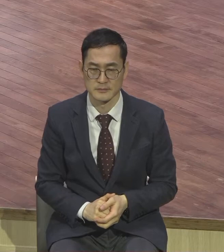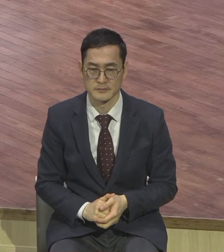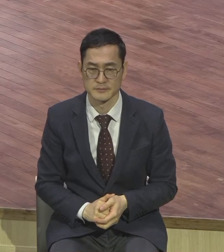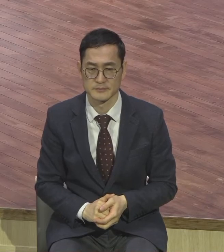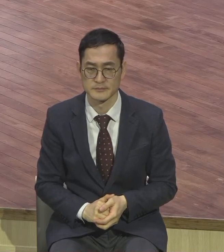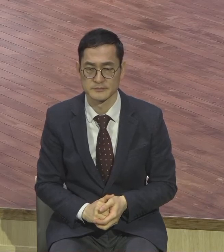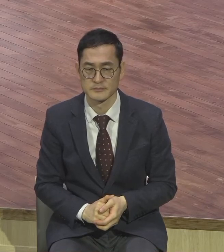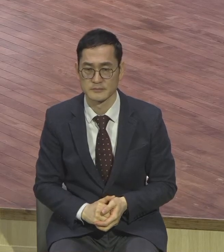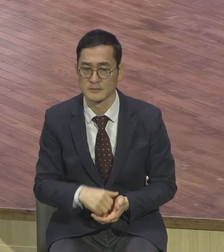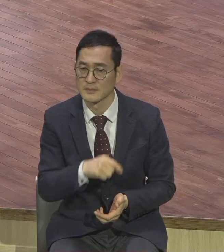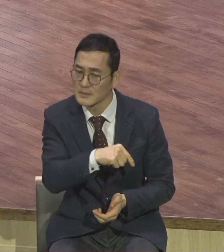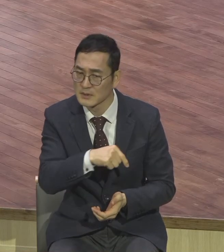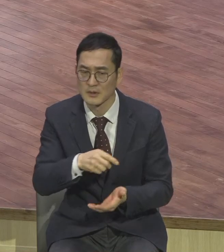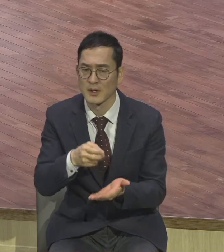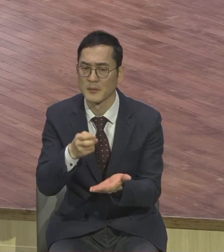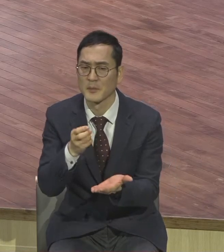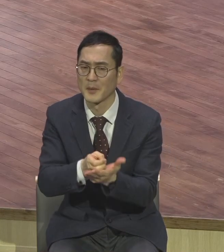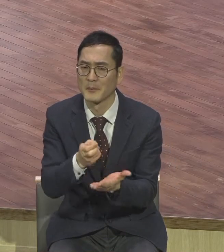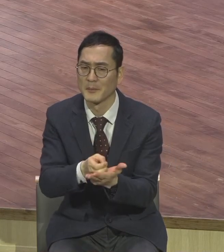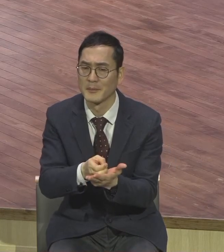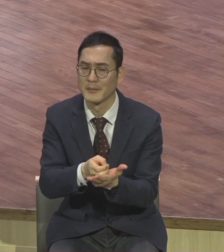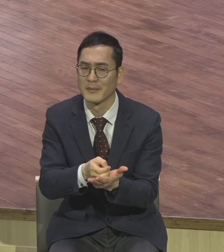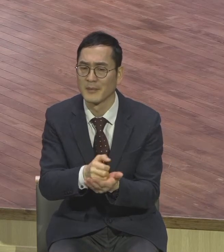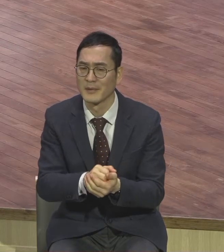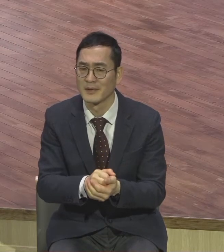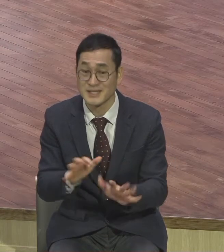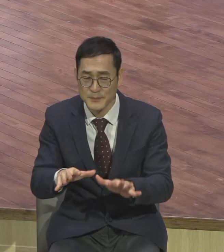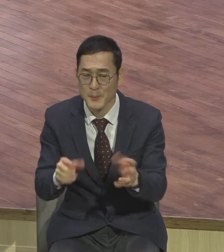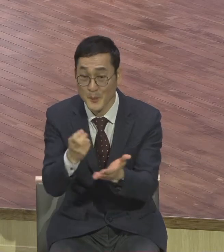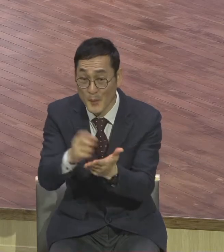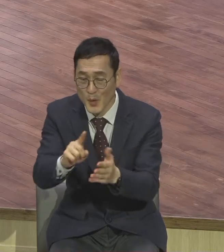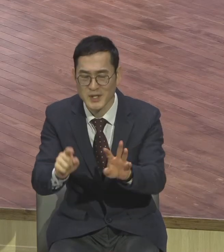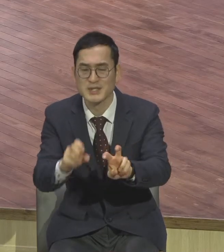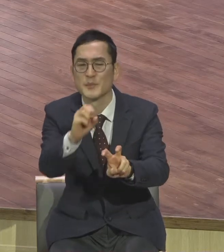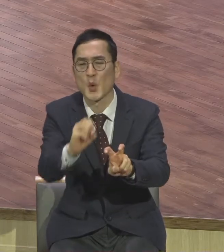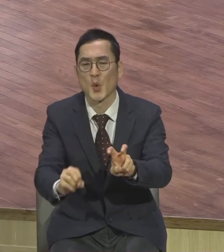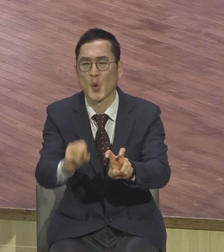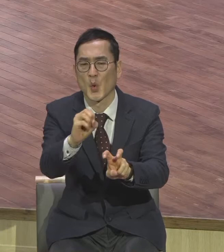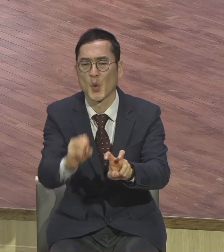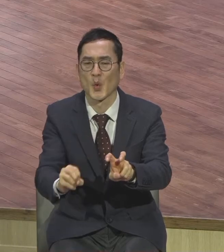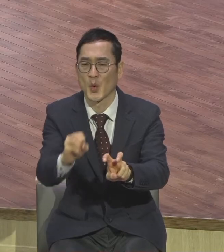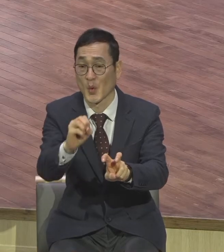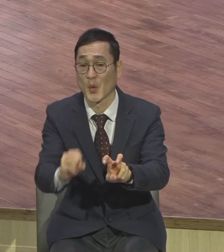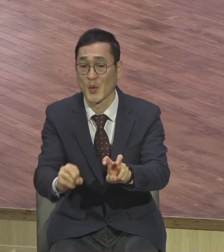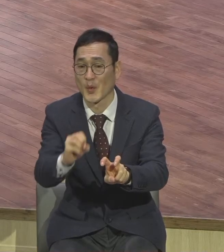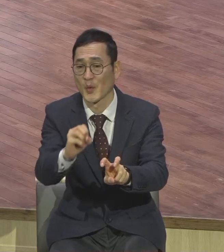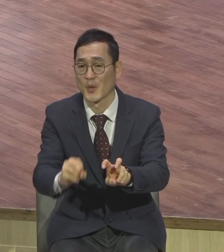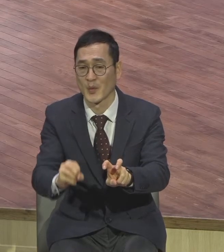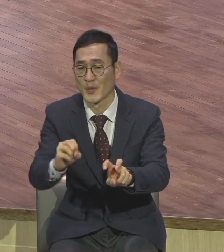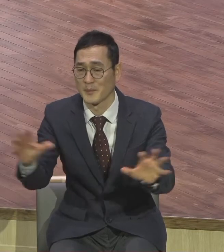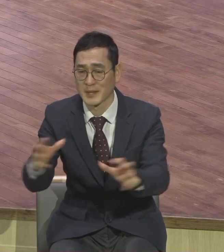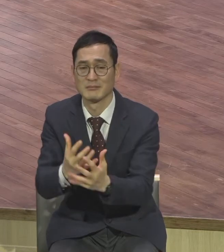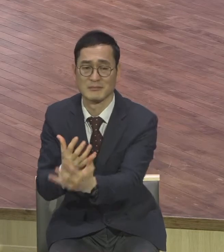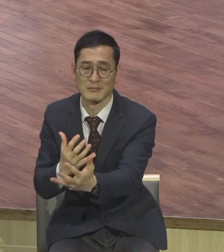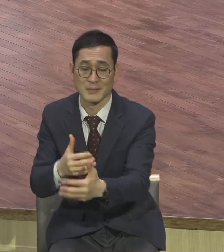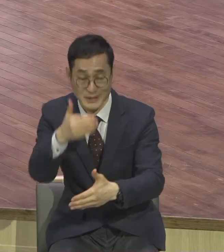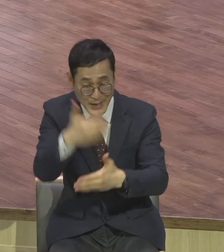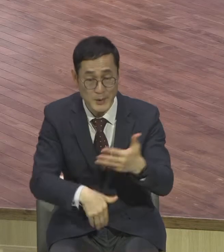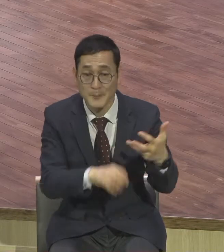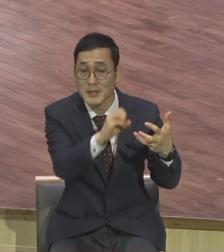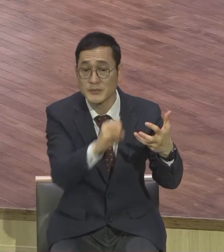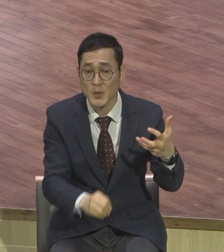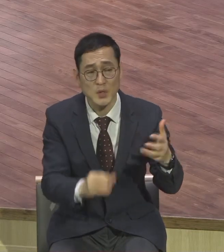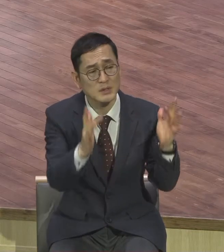법입니다. 법. 그럼 20%밖에 못 나오니까 80%는 전부 교회 집에서 예배드려요. 온라인으로